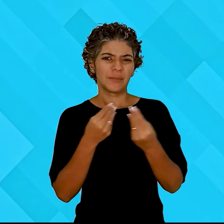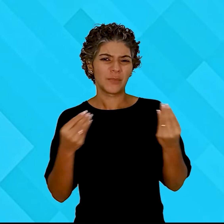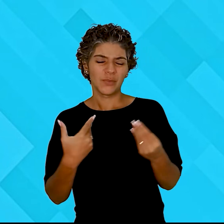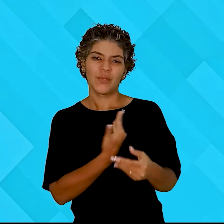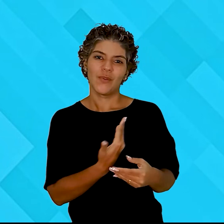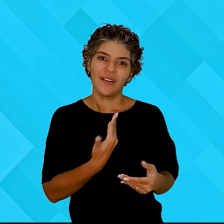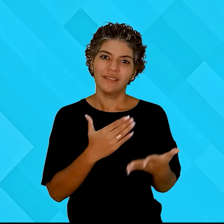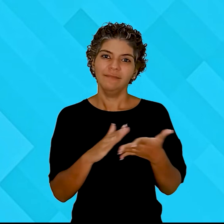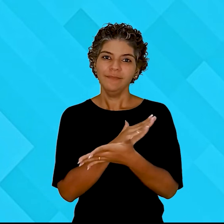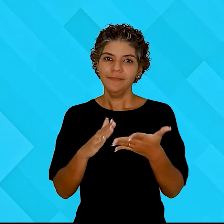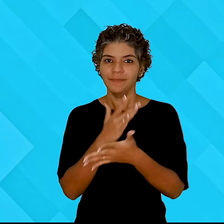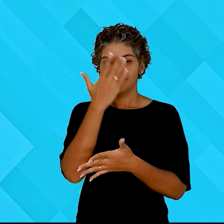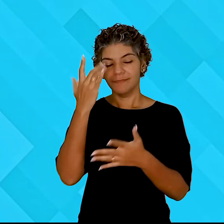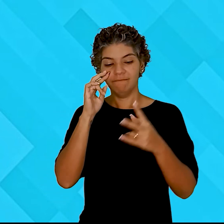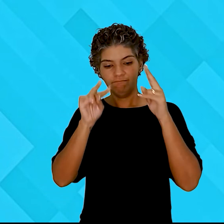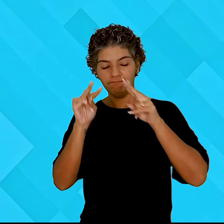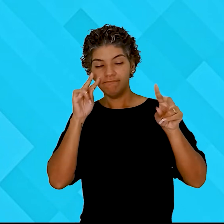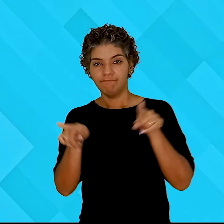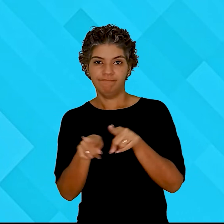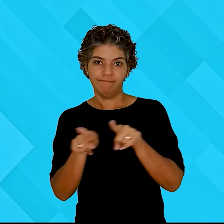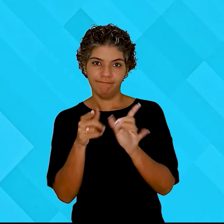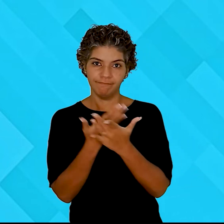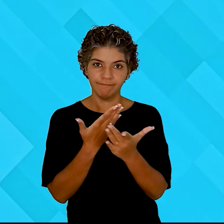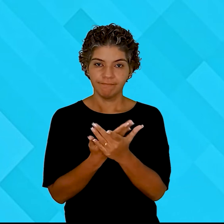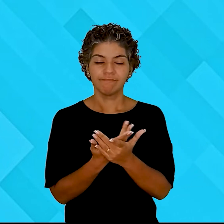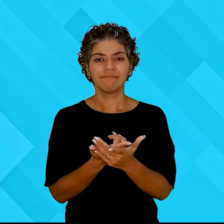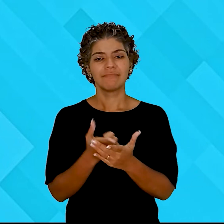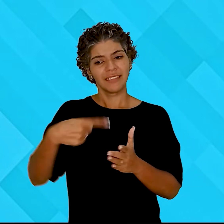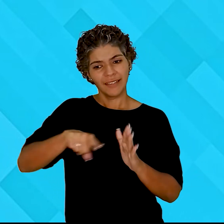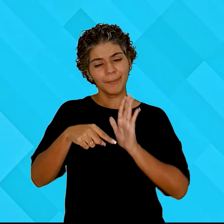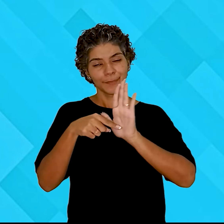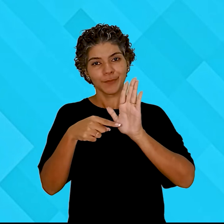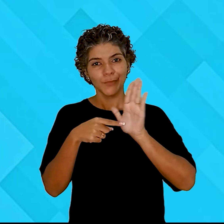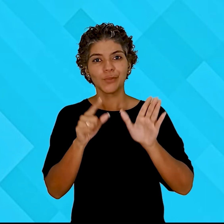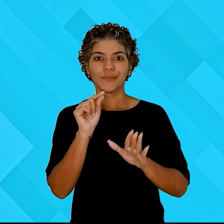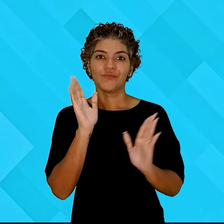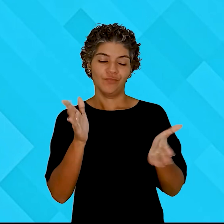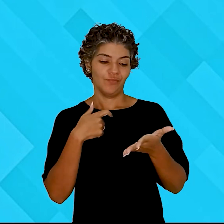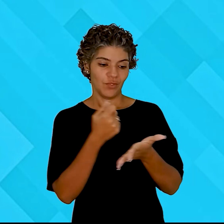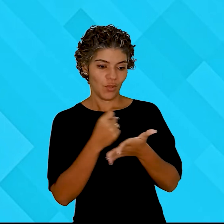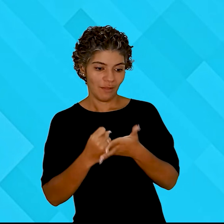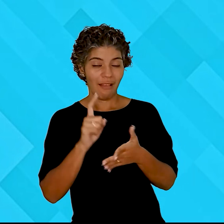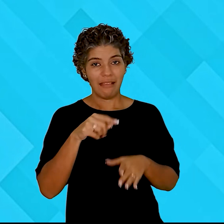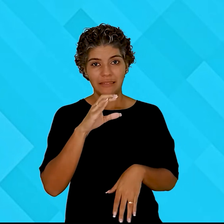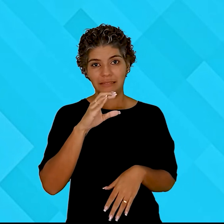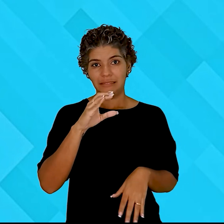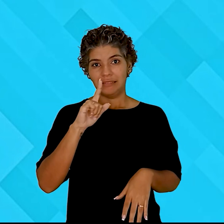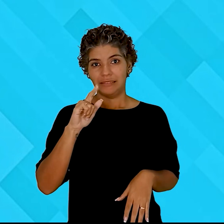tem mostrado que são contratadas como CLT, mas via microempreendedor. Isso não pode, não